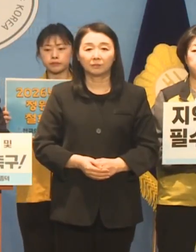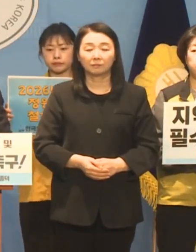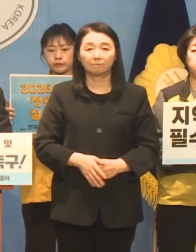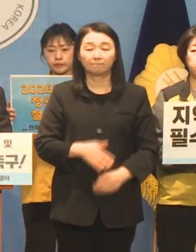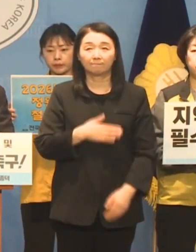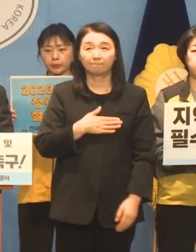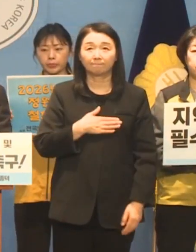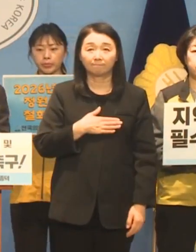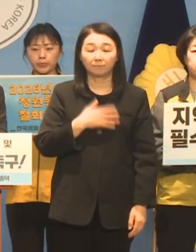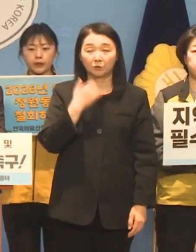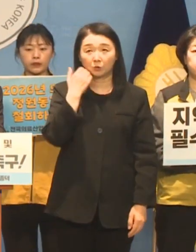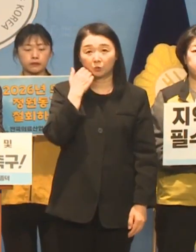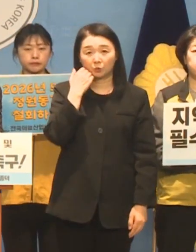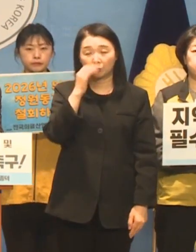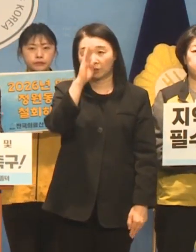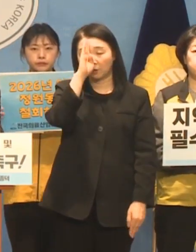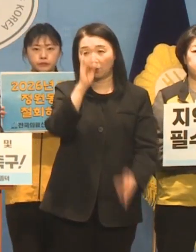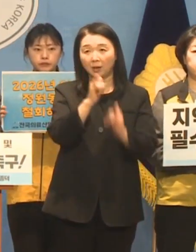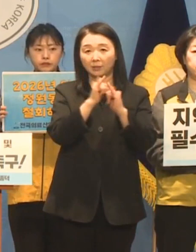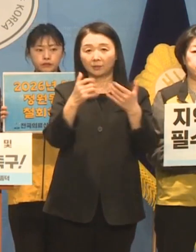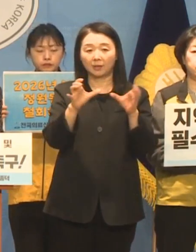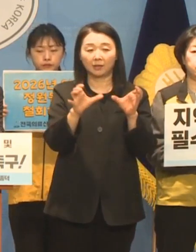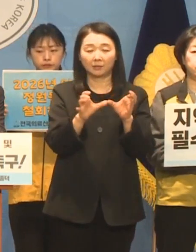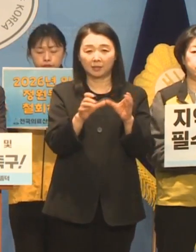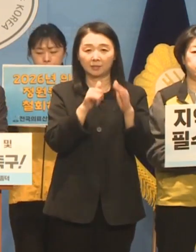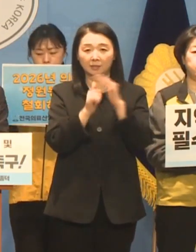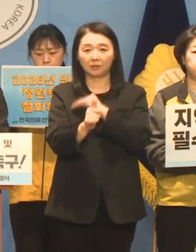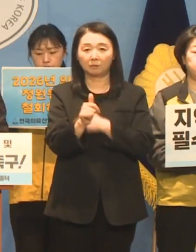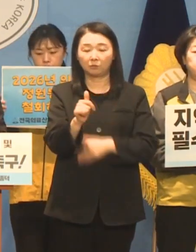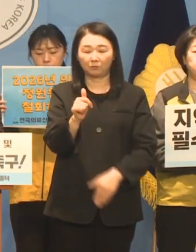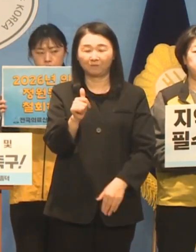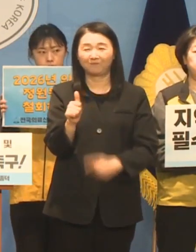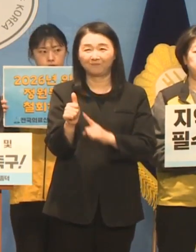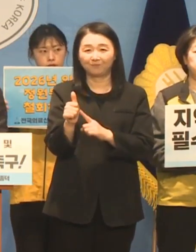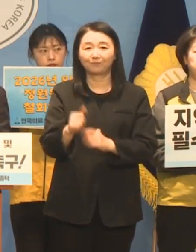저는 한국환자단체연합회 대표 안기종입니다.